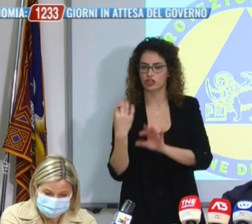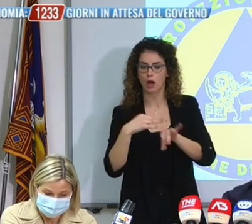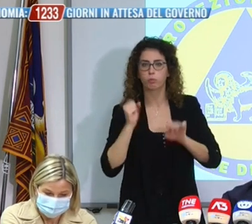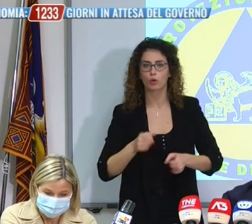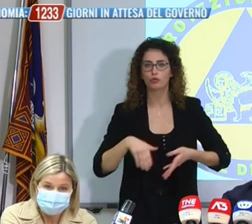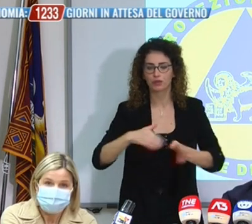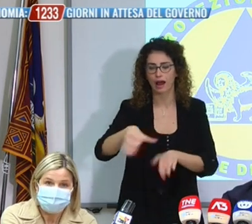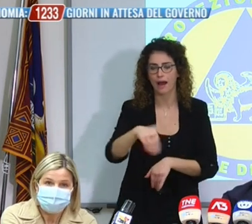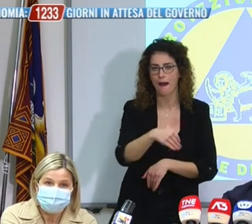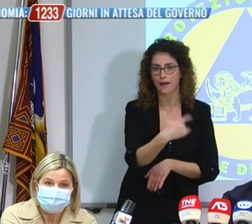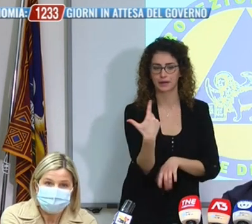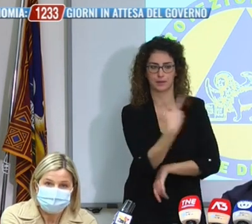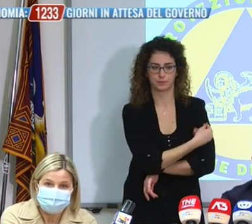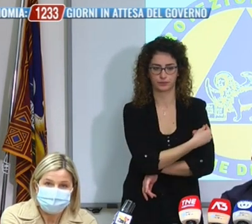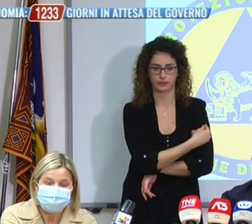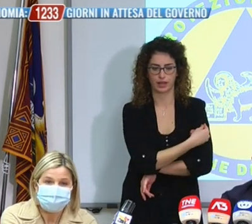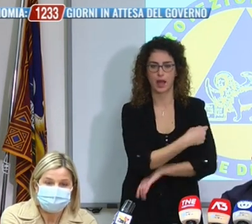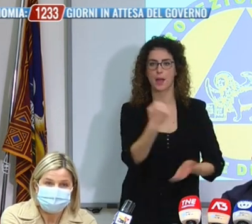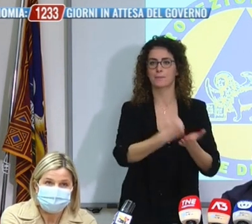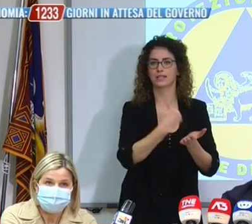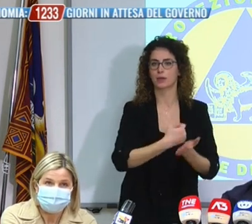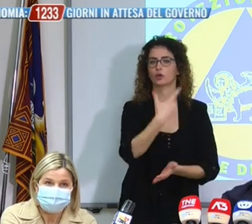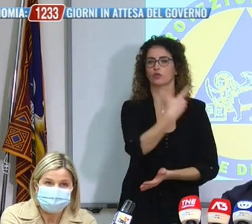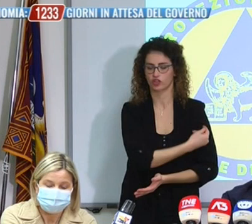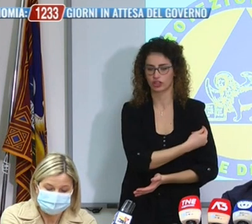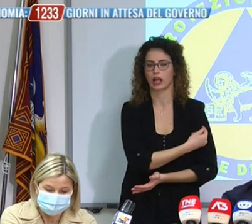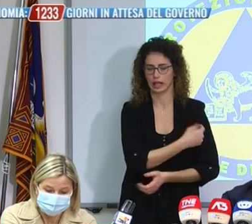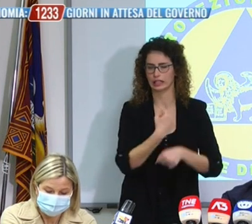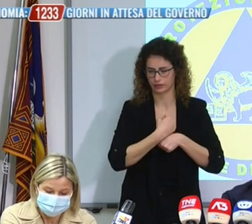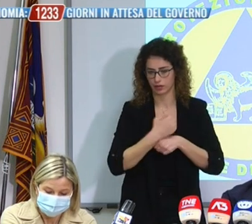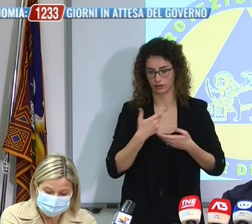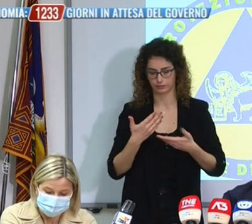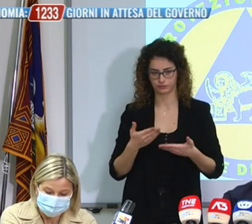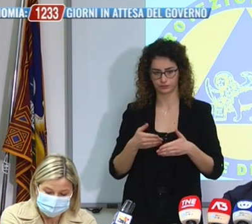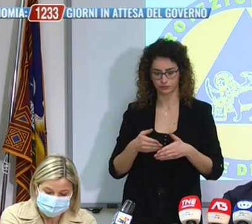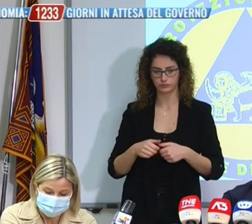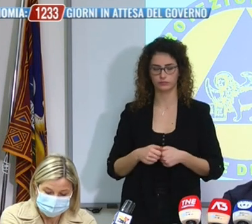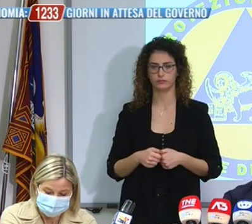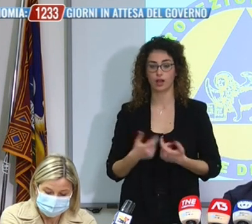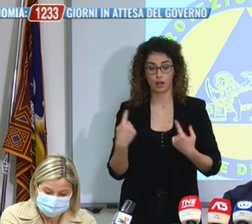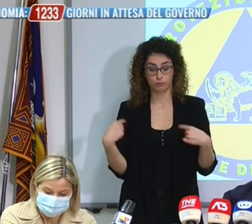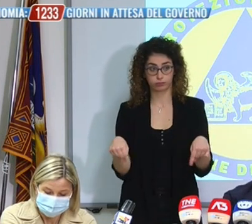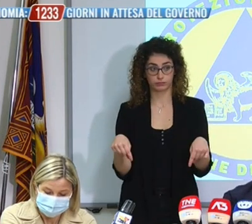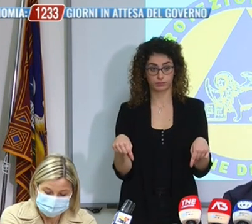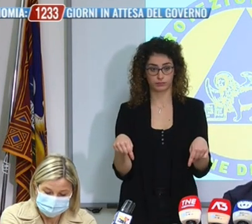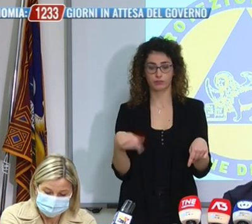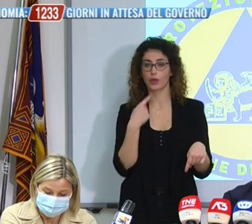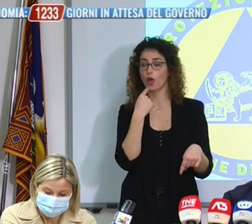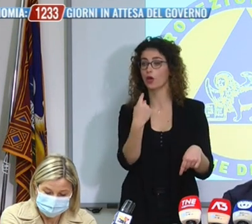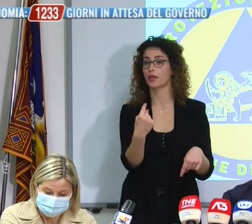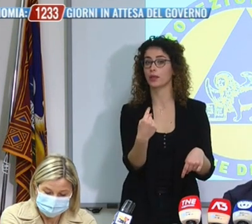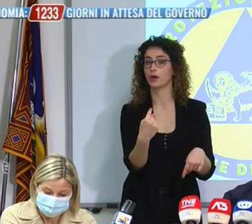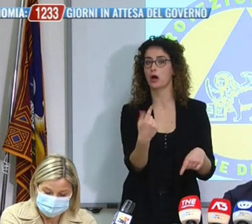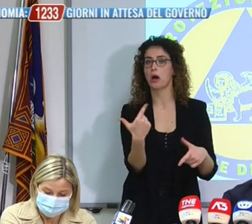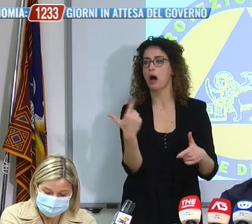sfida. Passaporto vaccinale ci stiamo lavorando ed ho chiuso, anche qui. Quando ne ho parlato io non